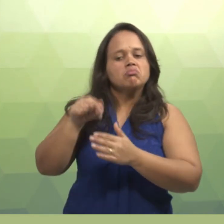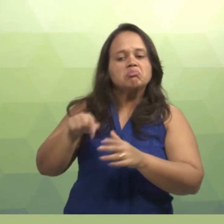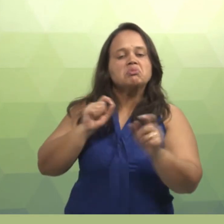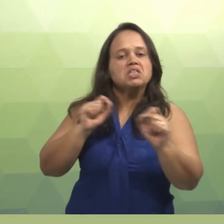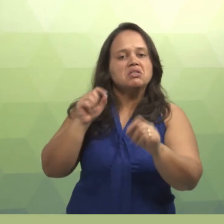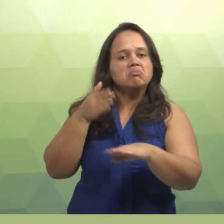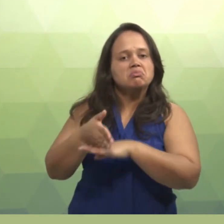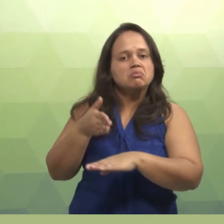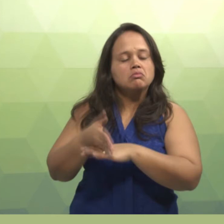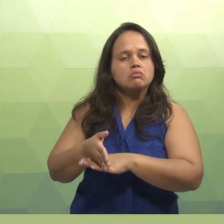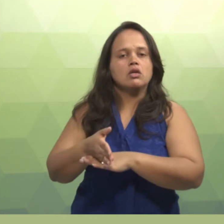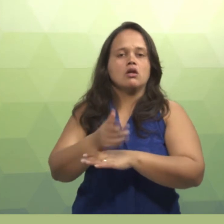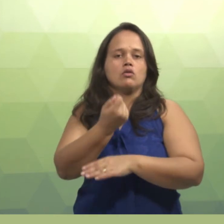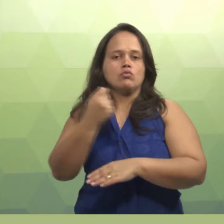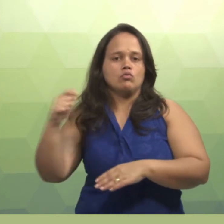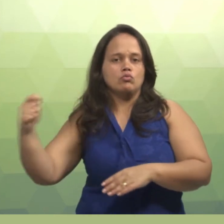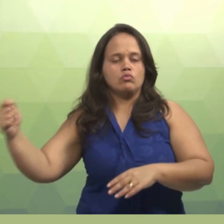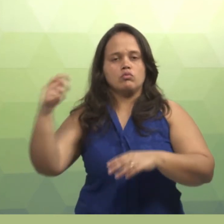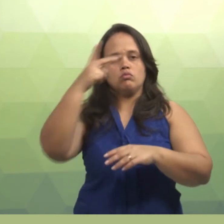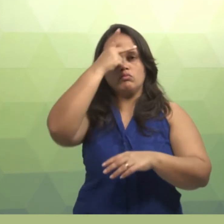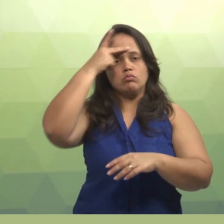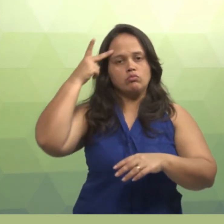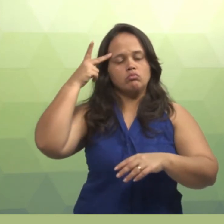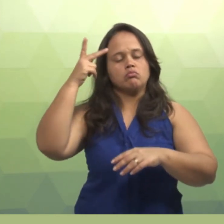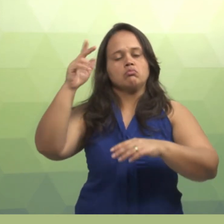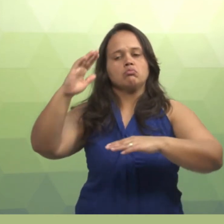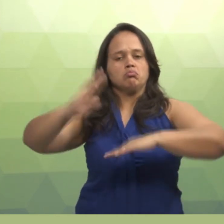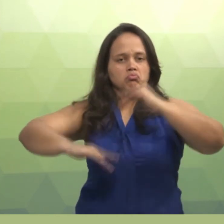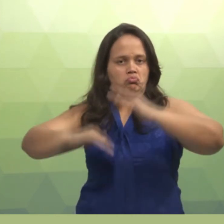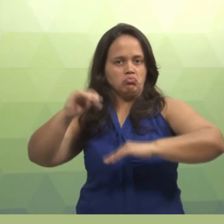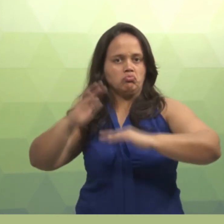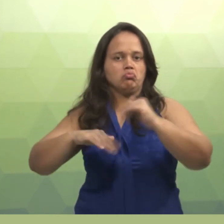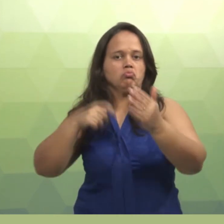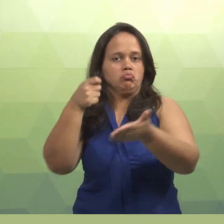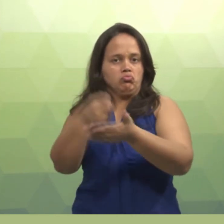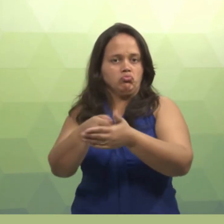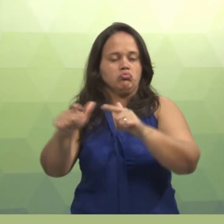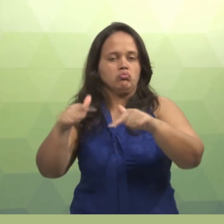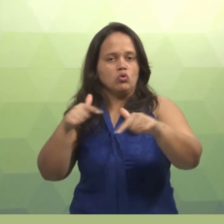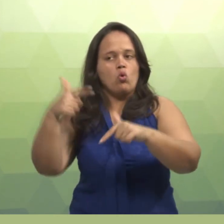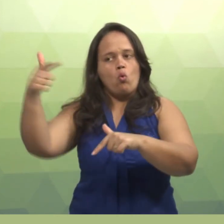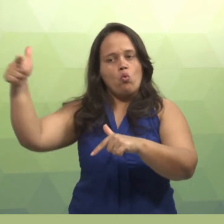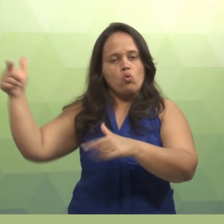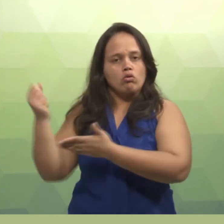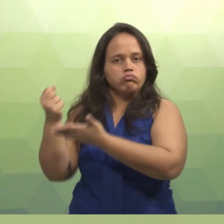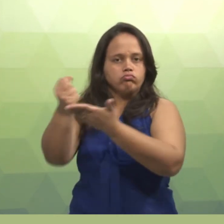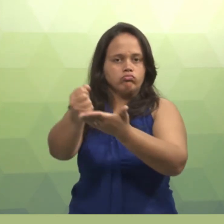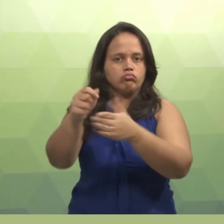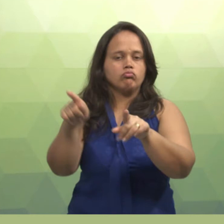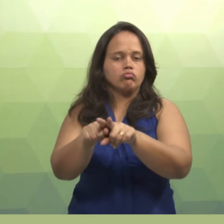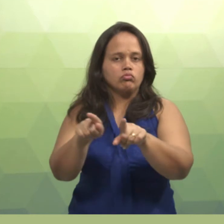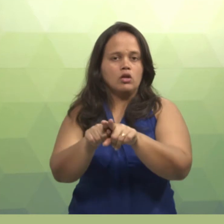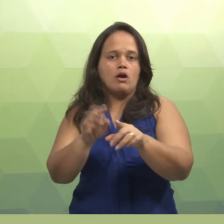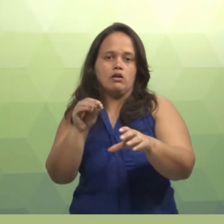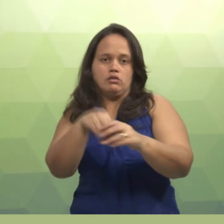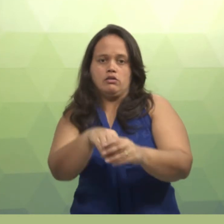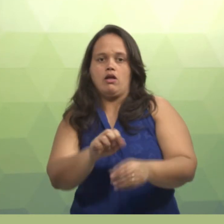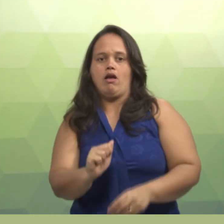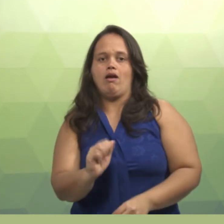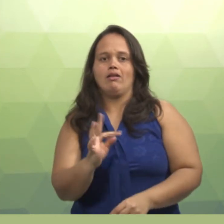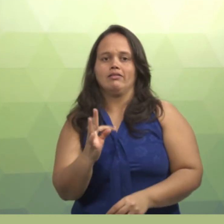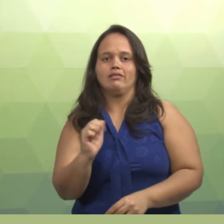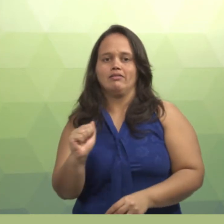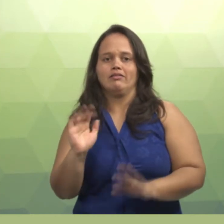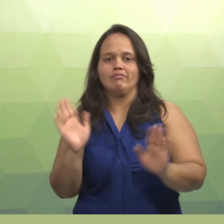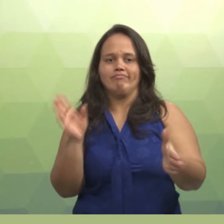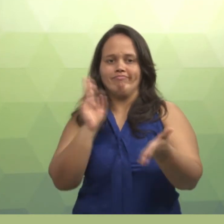associados colaboradores devidamente qualificados em sua ata de constituição. E o presidente da Caixa Escolar é o diretor